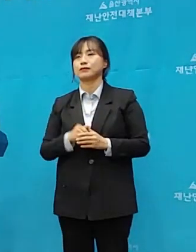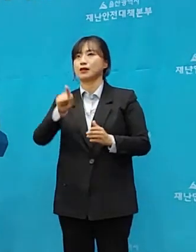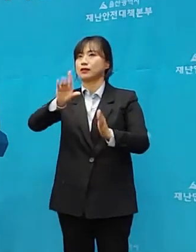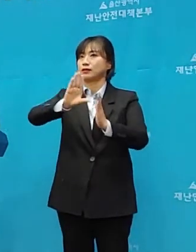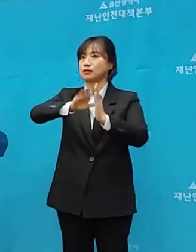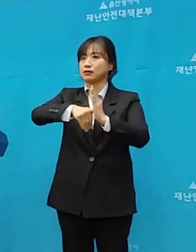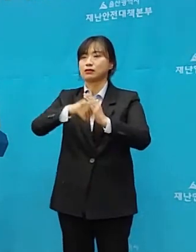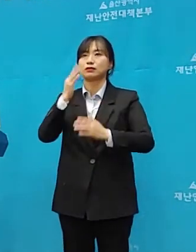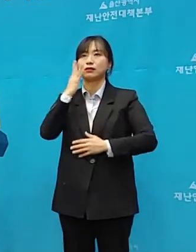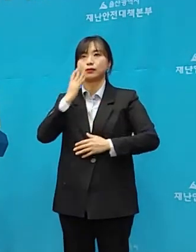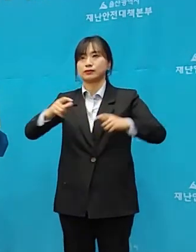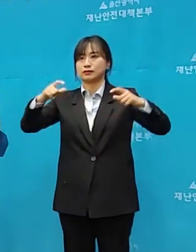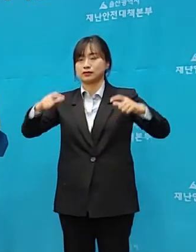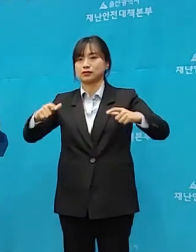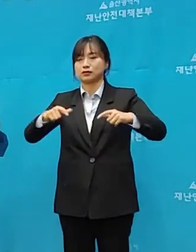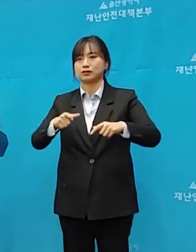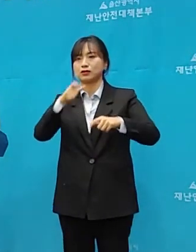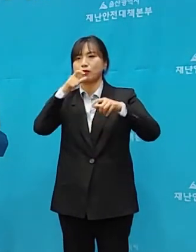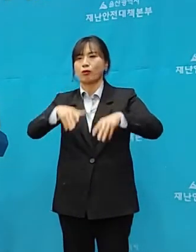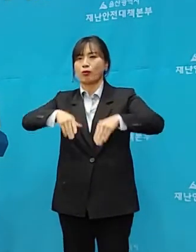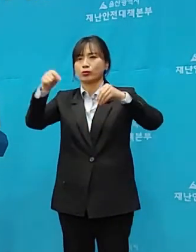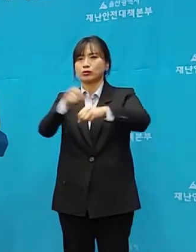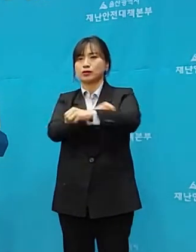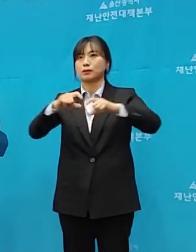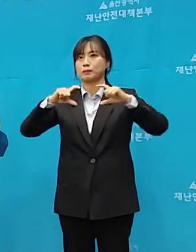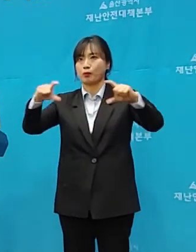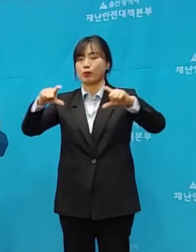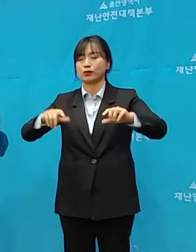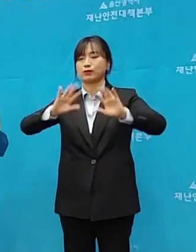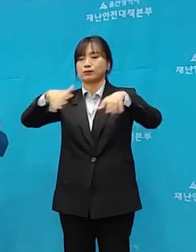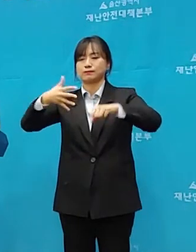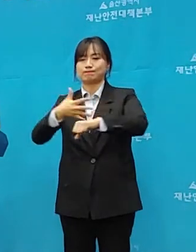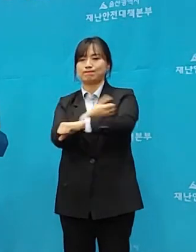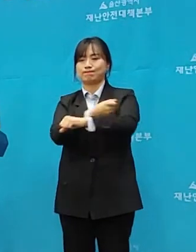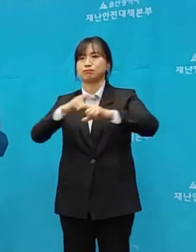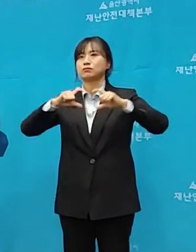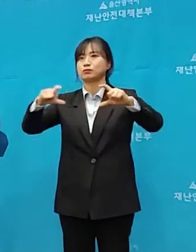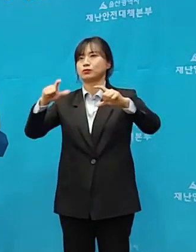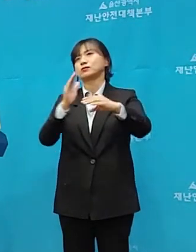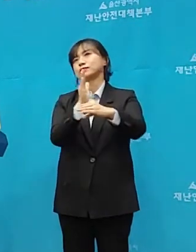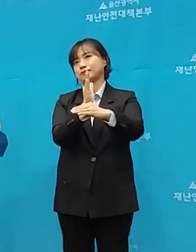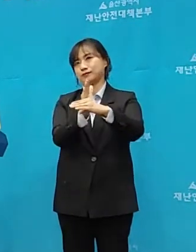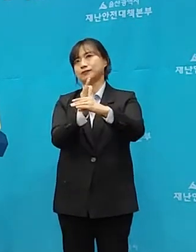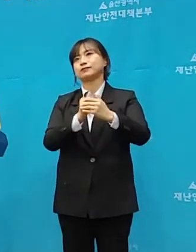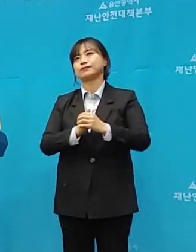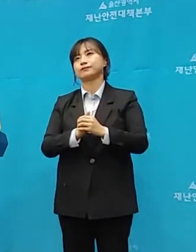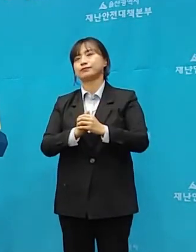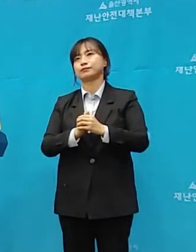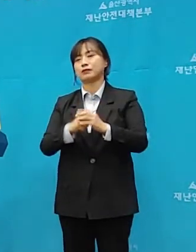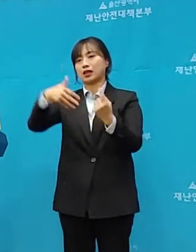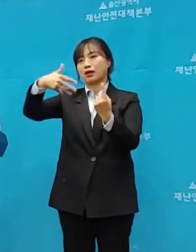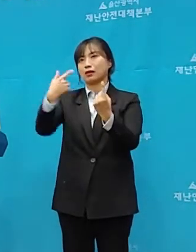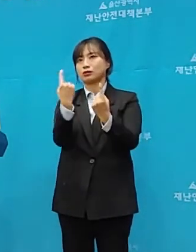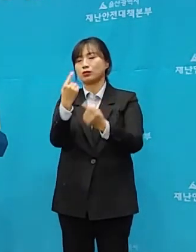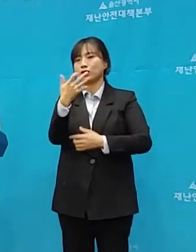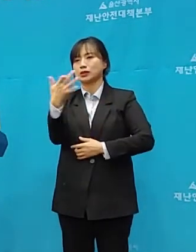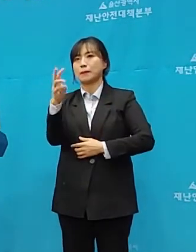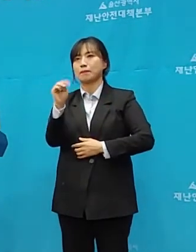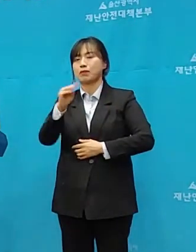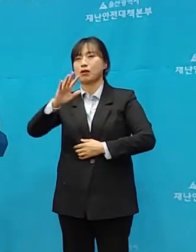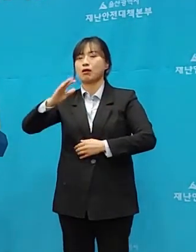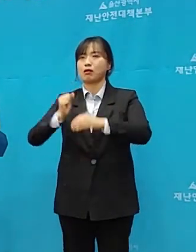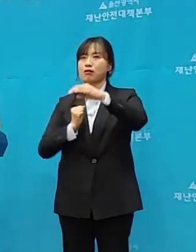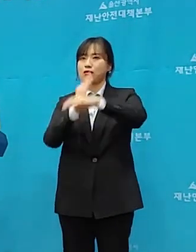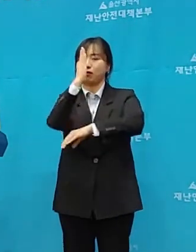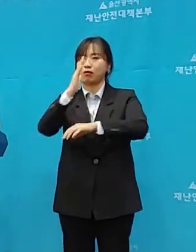당시 울산에는 건조특보와 강풍특보가 내려진 상태로 초속 19m